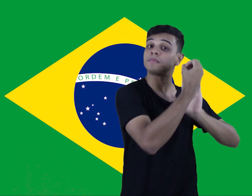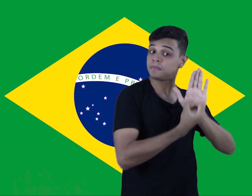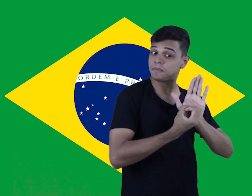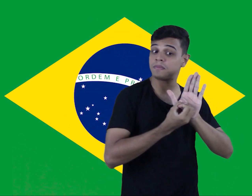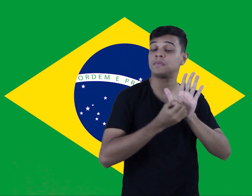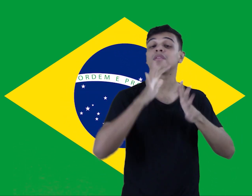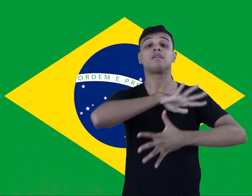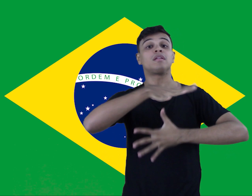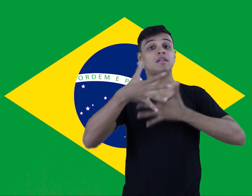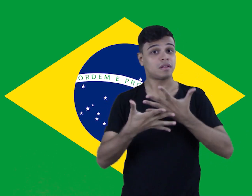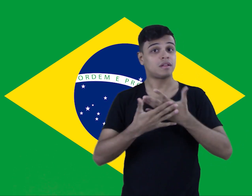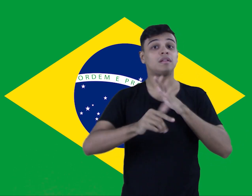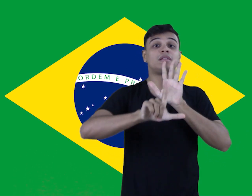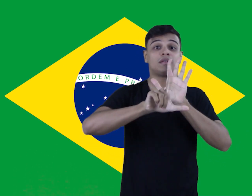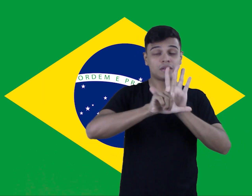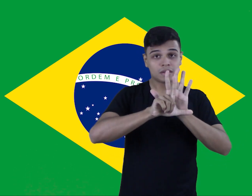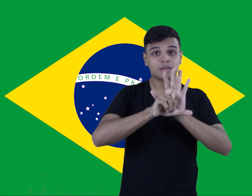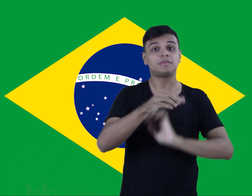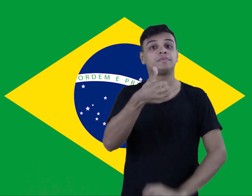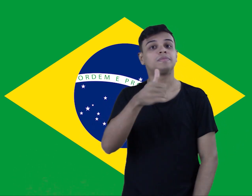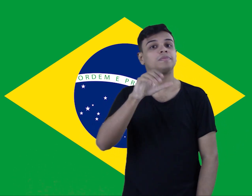oficialização da Libras através da Lei